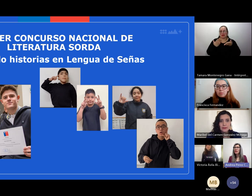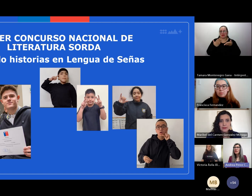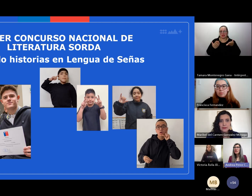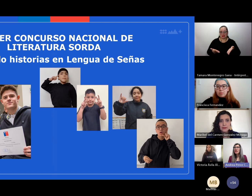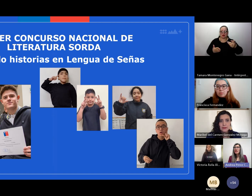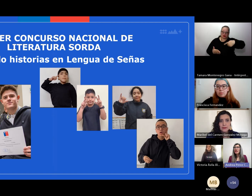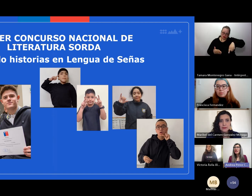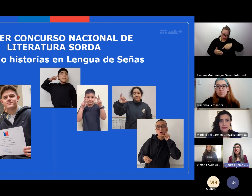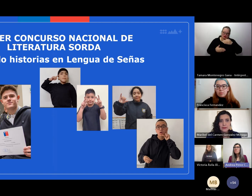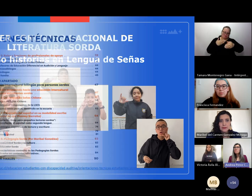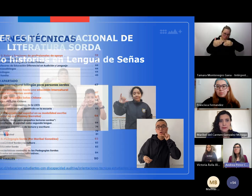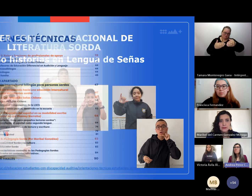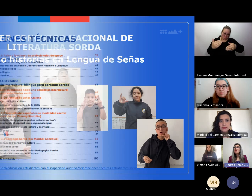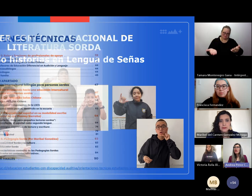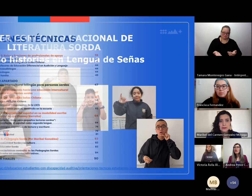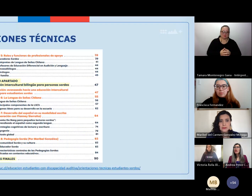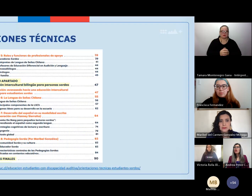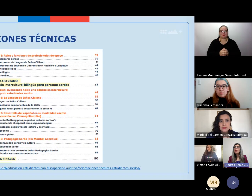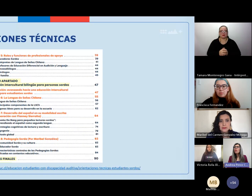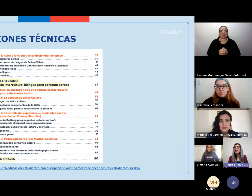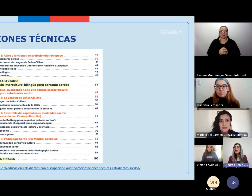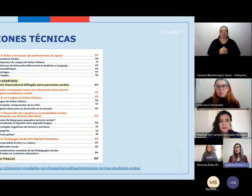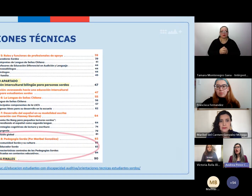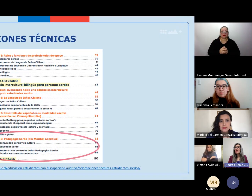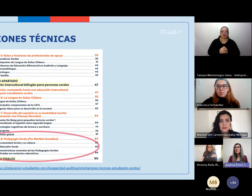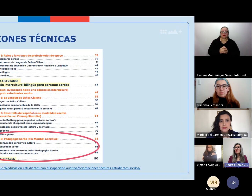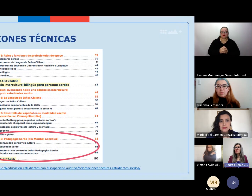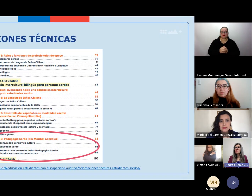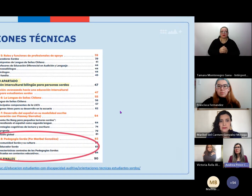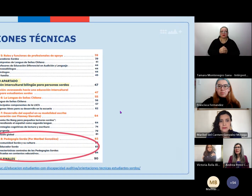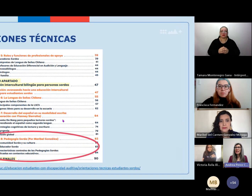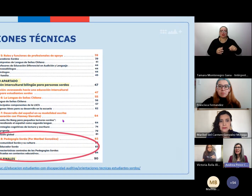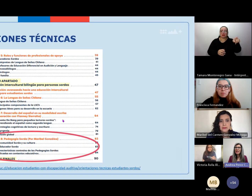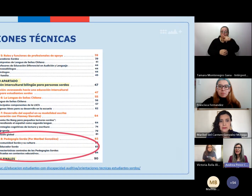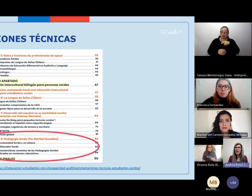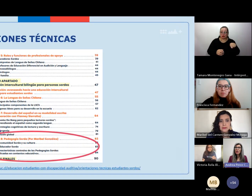día. Eh, Nos vamos a situar